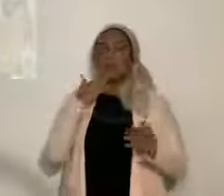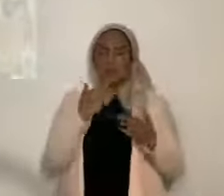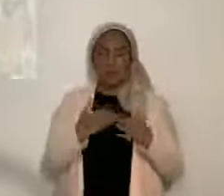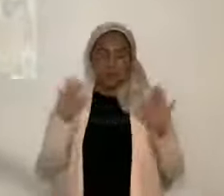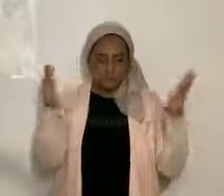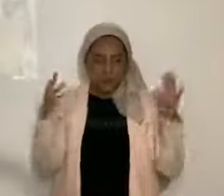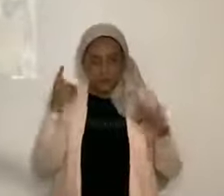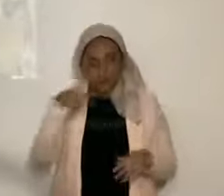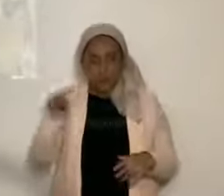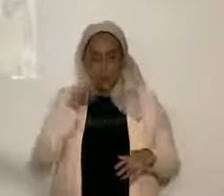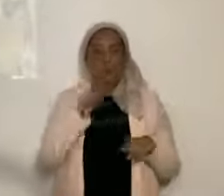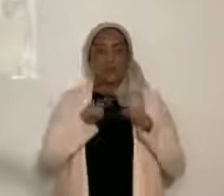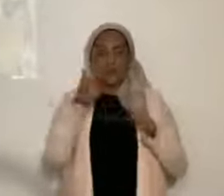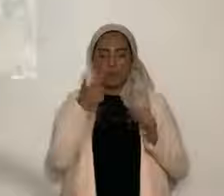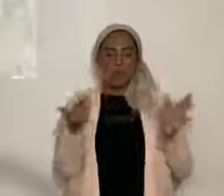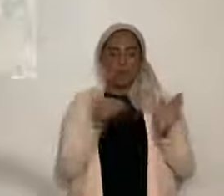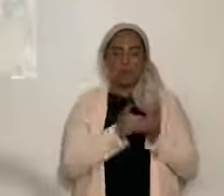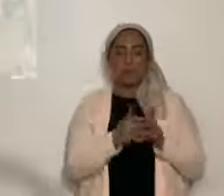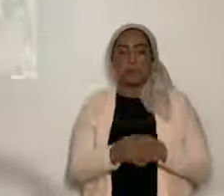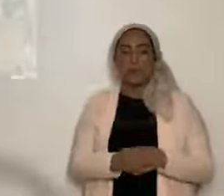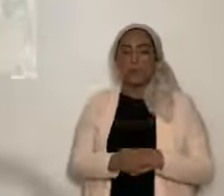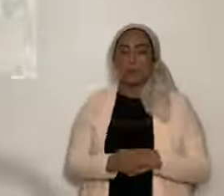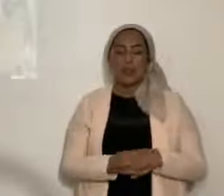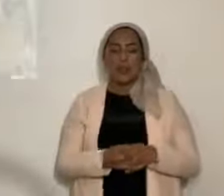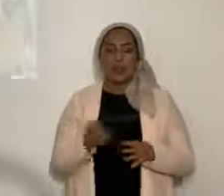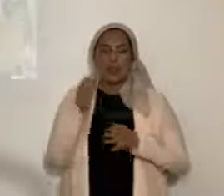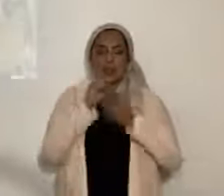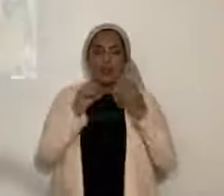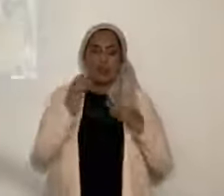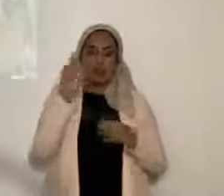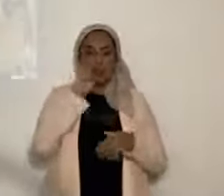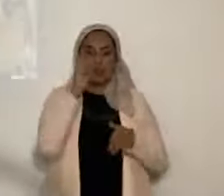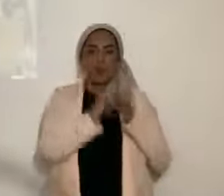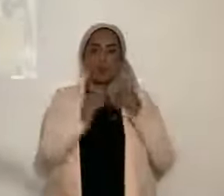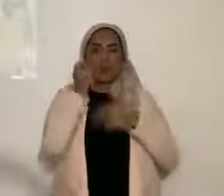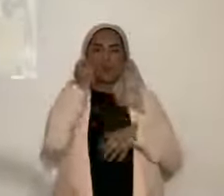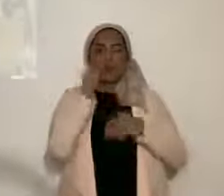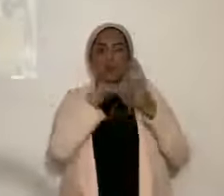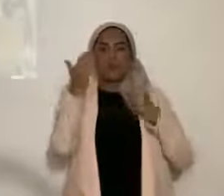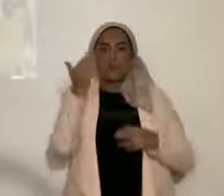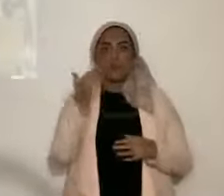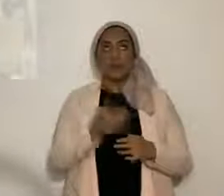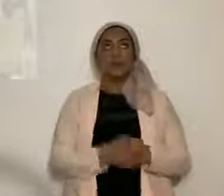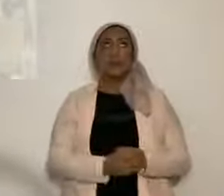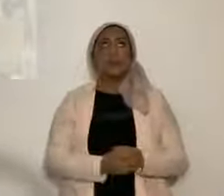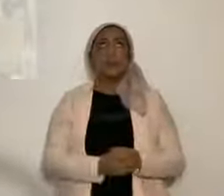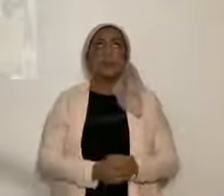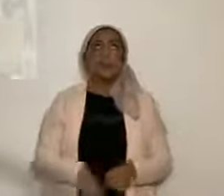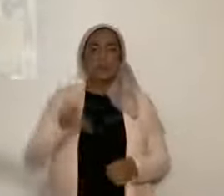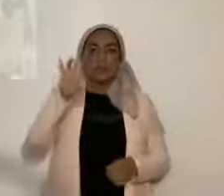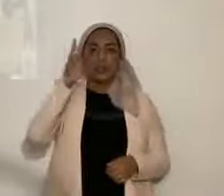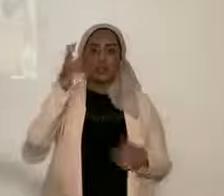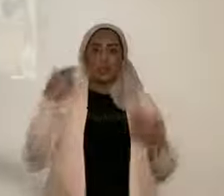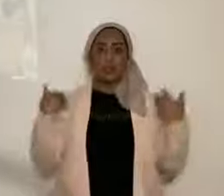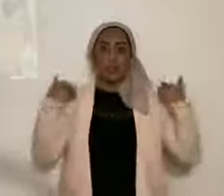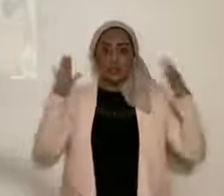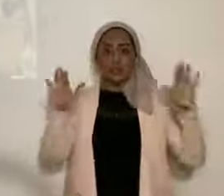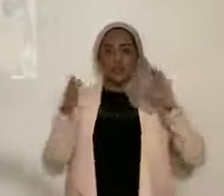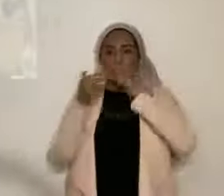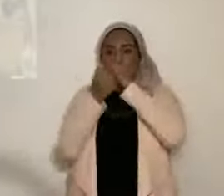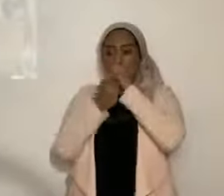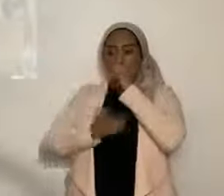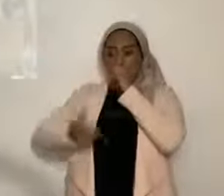felicito, pero vamos para allá, 11:15 de Apocalipsis. El séptimo ángel, Malach,